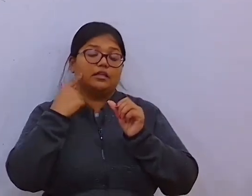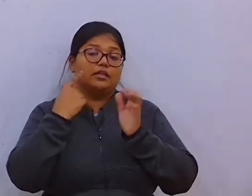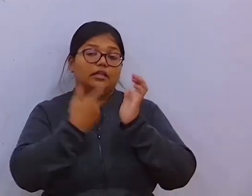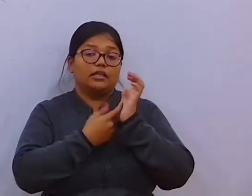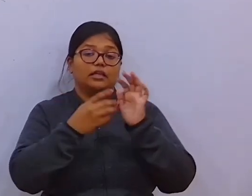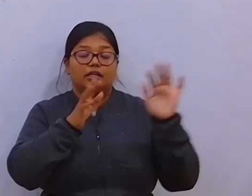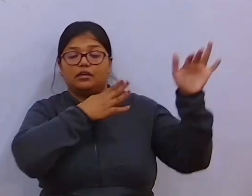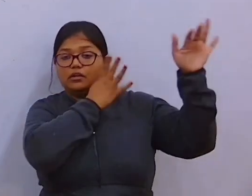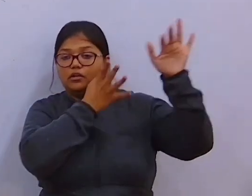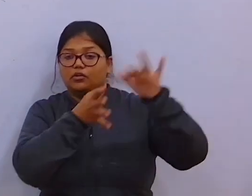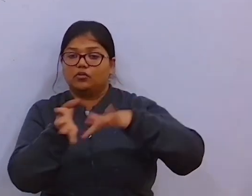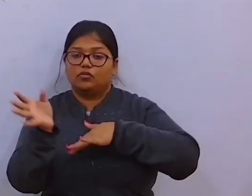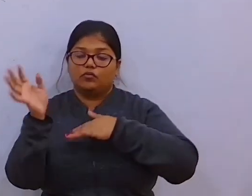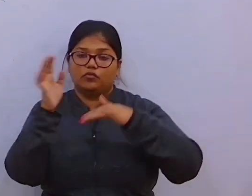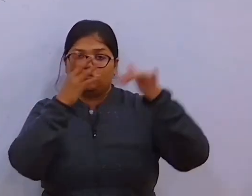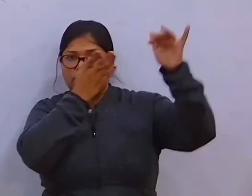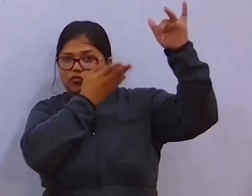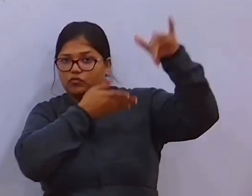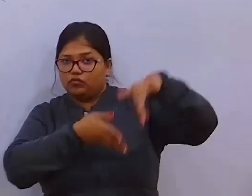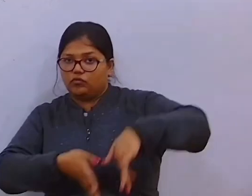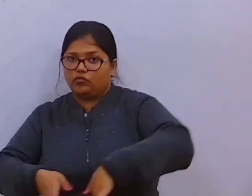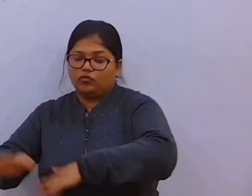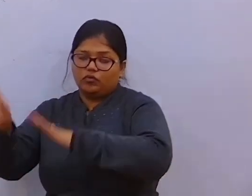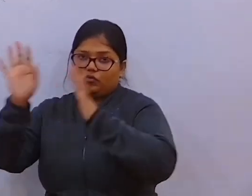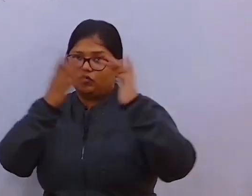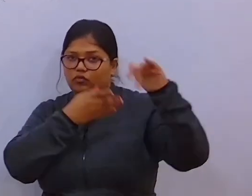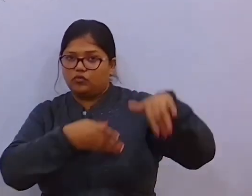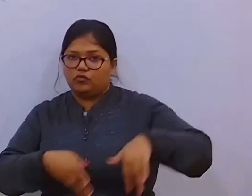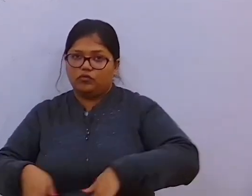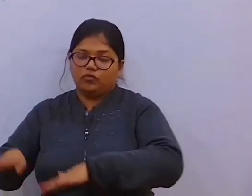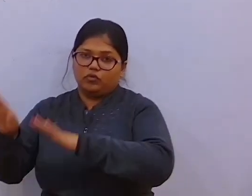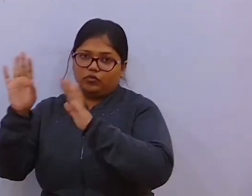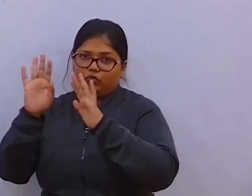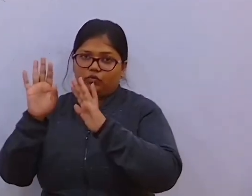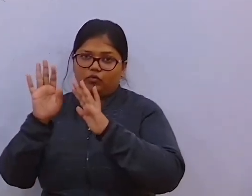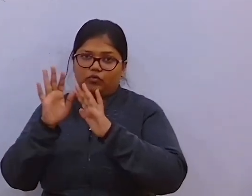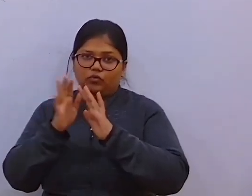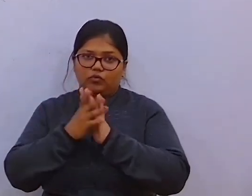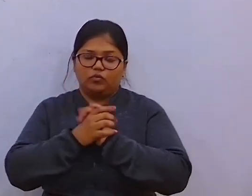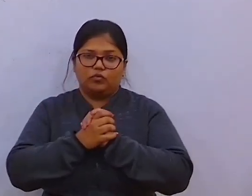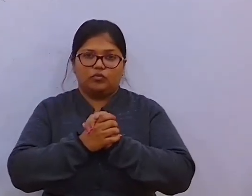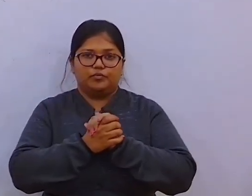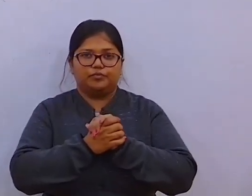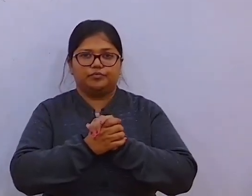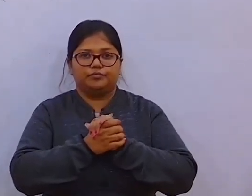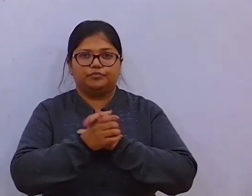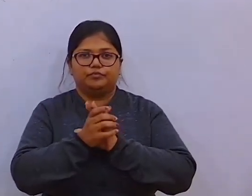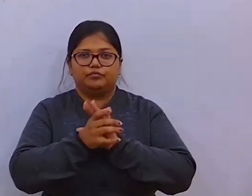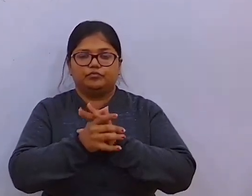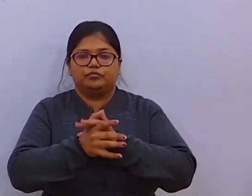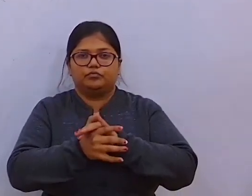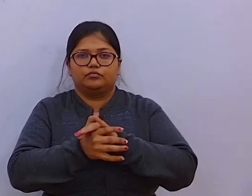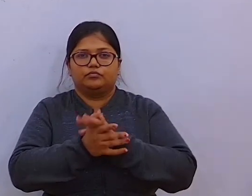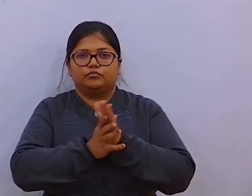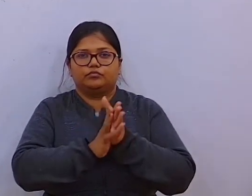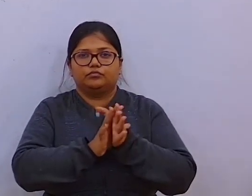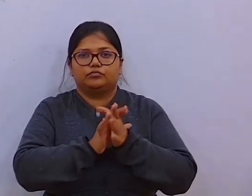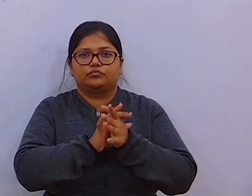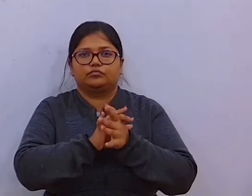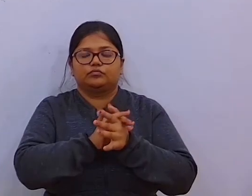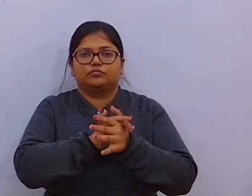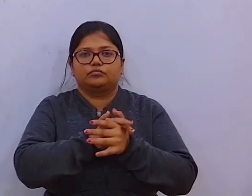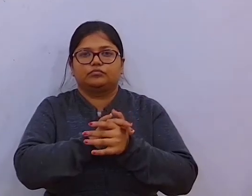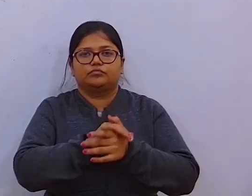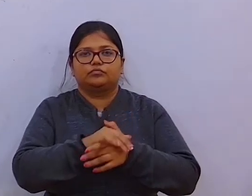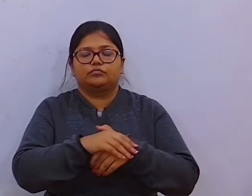पवने पश्चिमोत्तर भारत से लेके दक्षिण पूर्वी की तरफ से जाती हैं, तो वो क्या होती हैं? शीत ऋतु में वर्षा